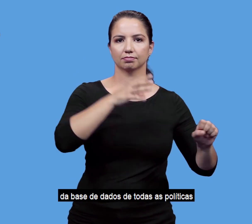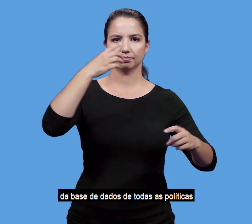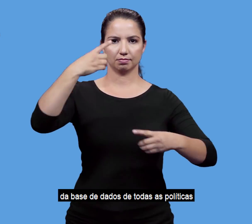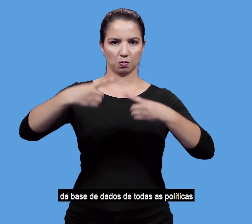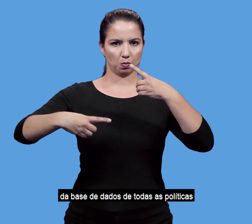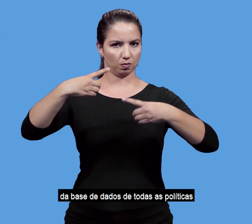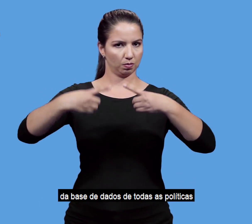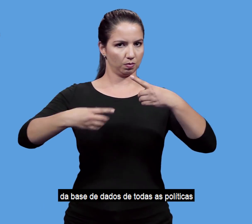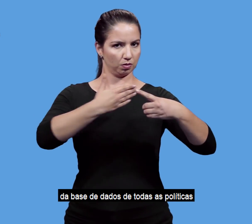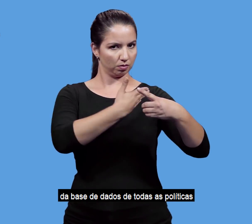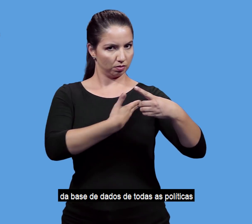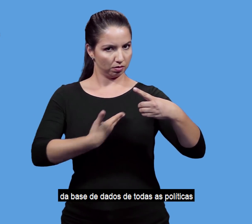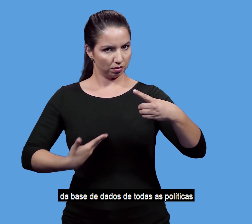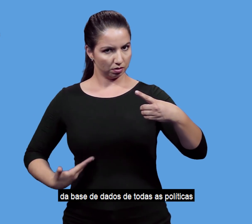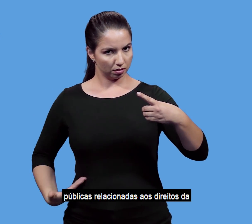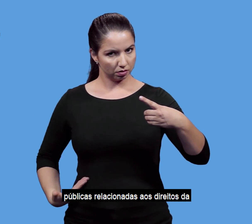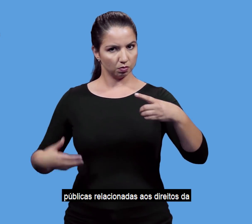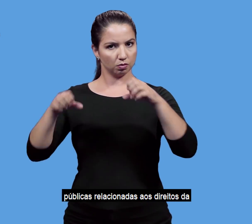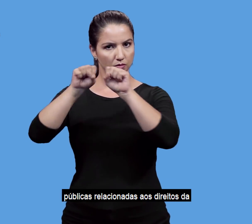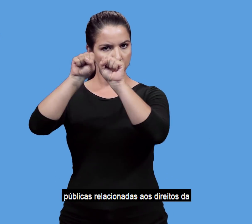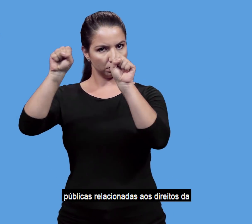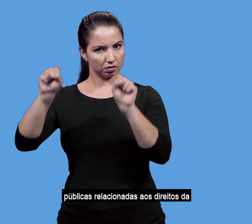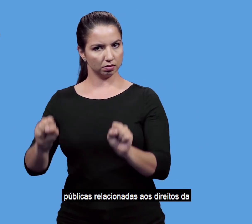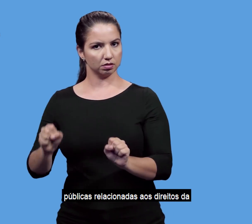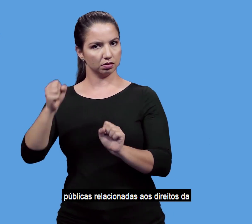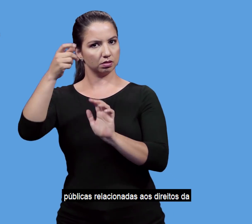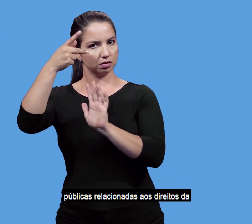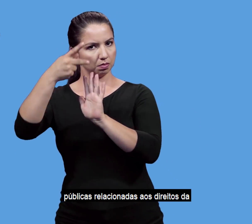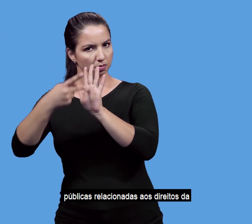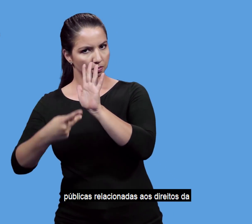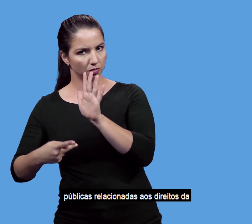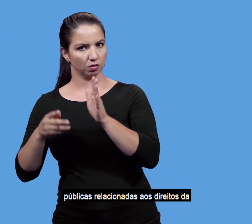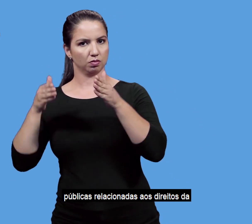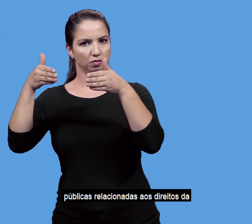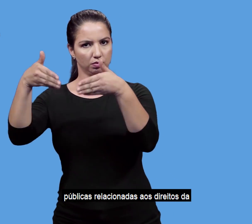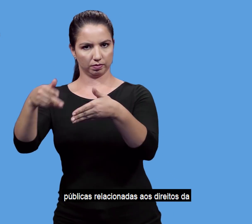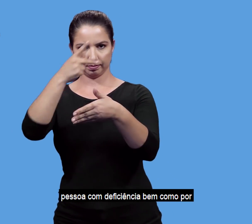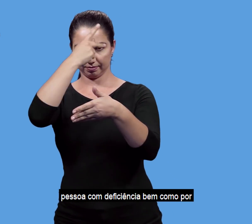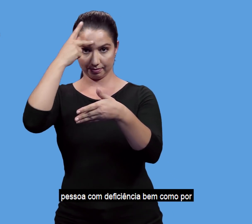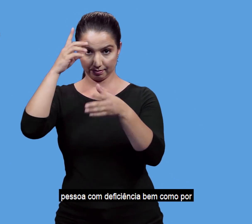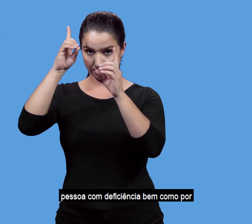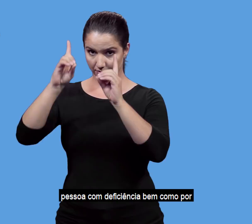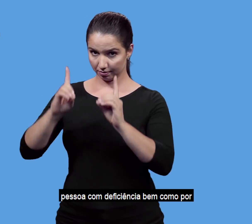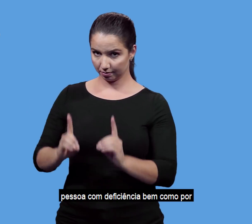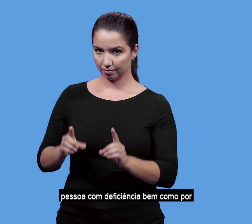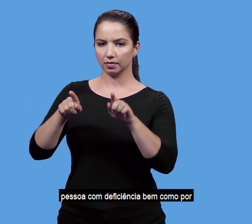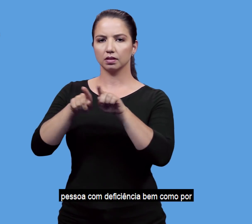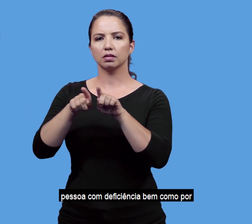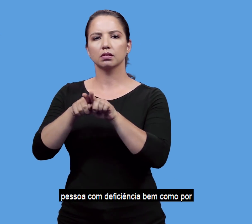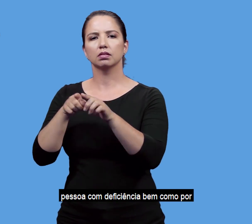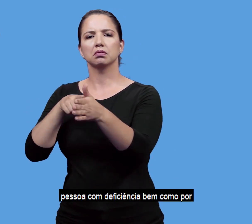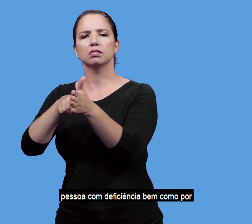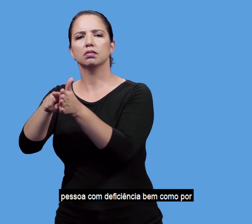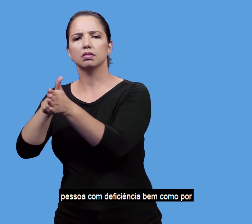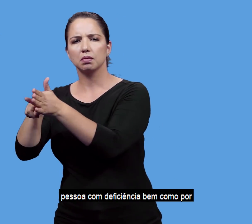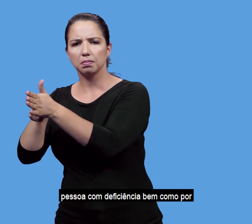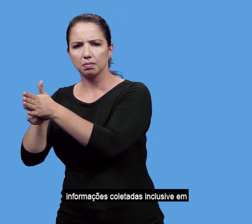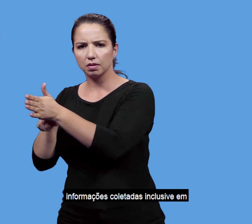de todas as políticas públicas relacionadas aos direitos da pessoa com deficiência bem como por informações